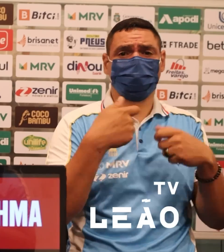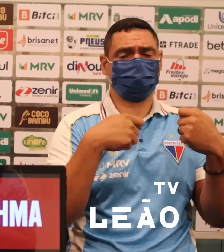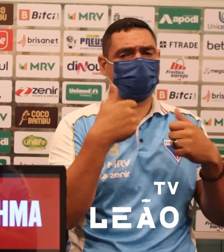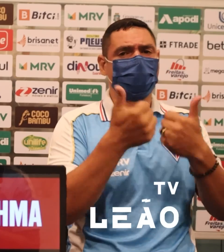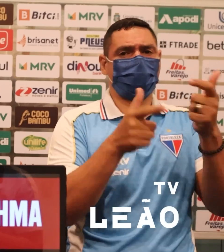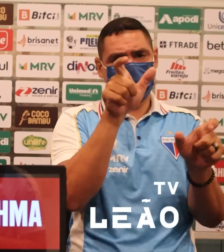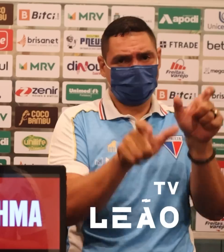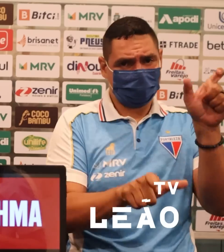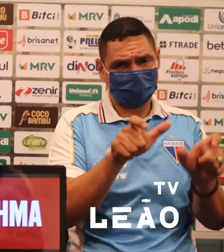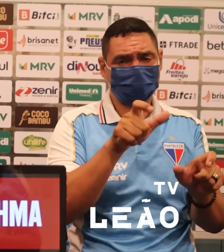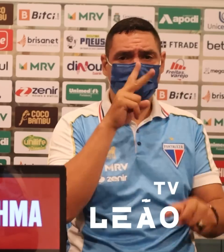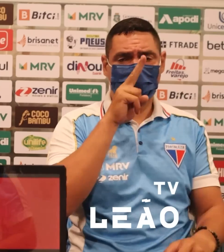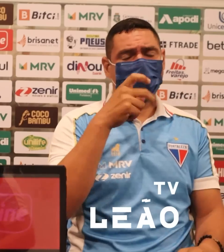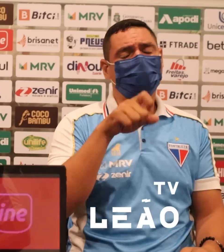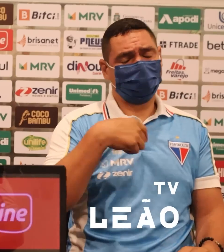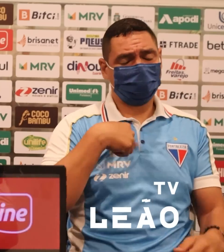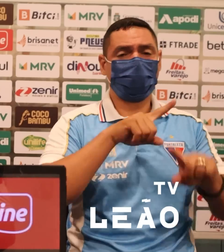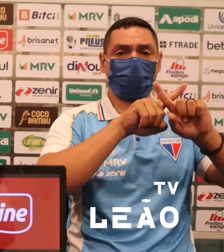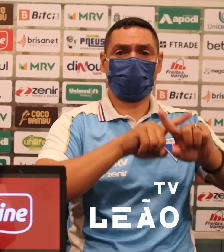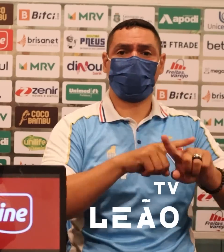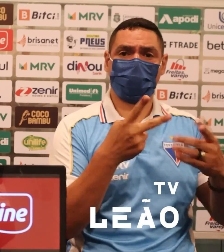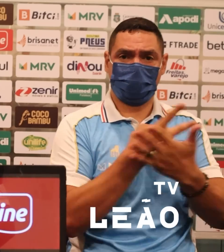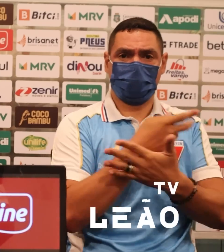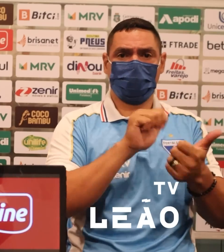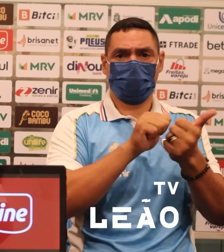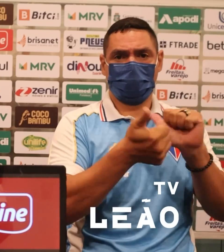resultado. Fuchibol tiene